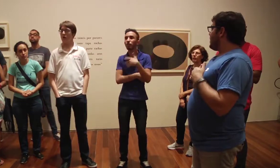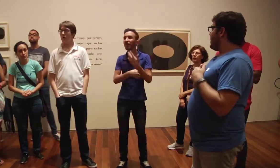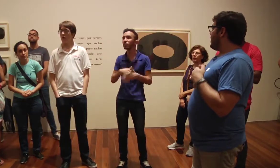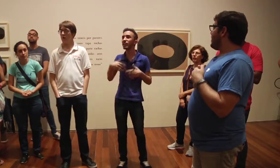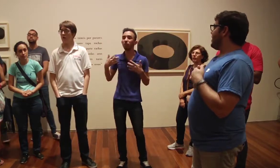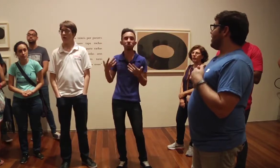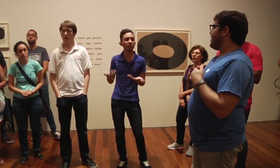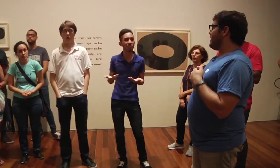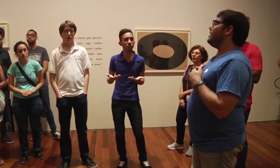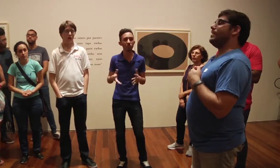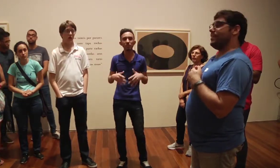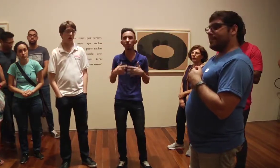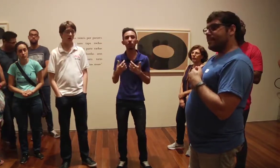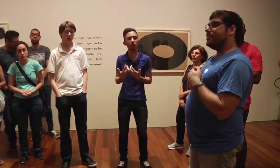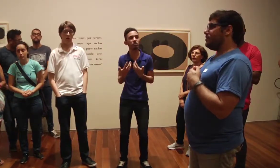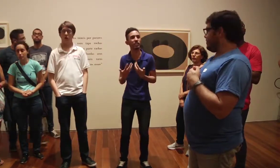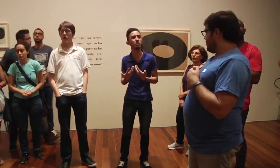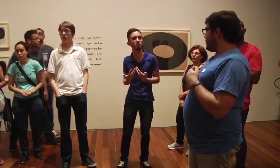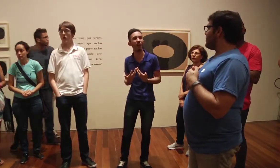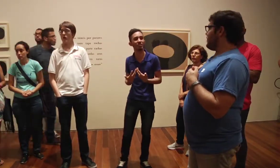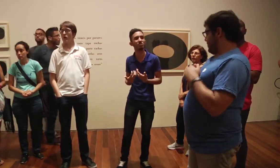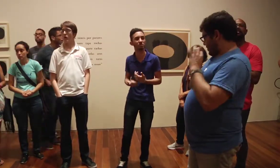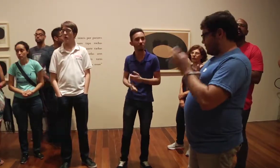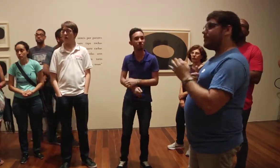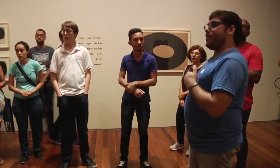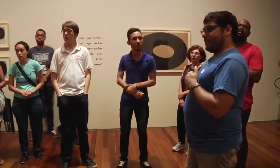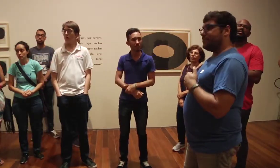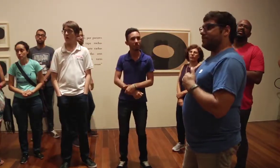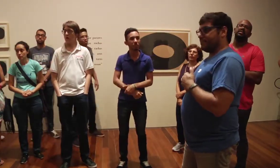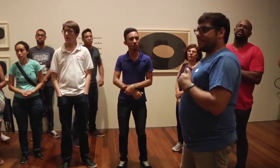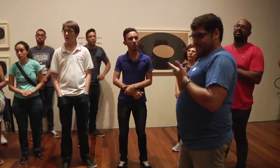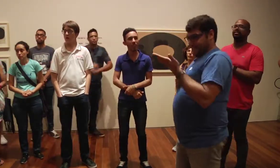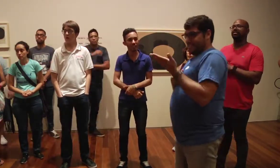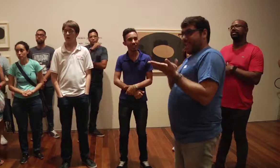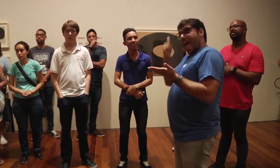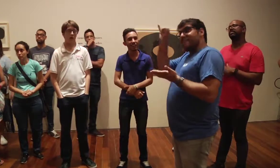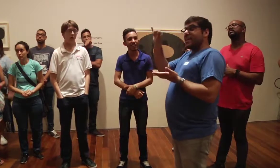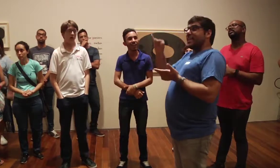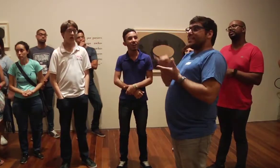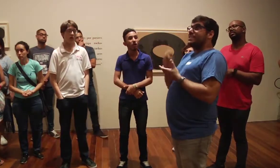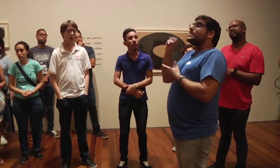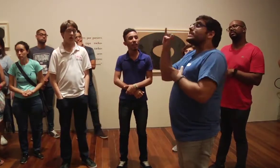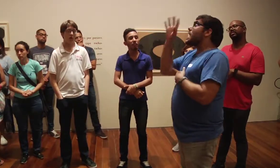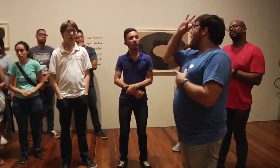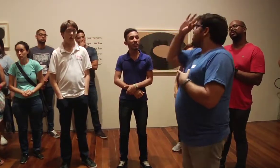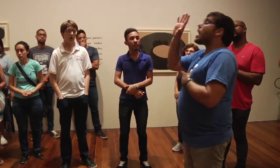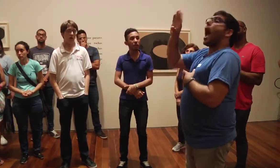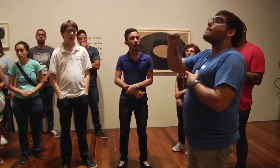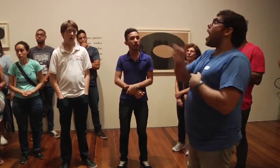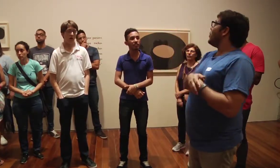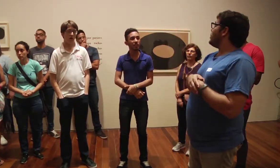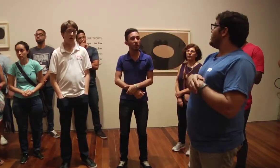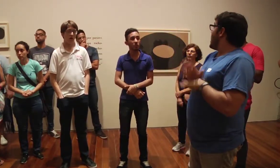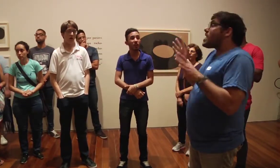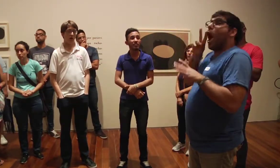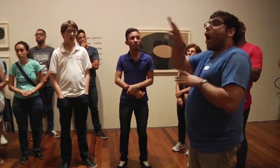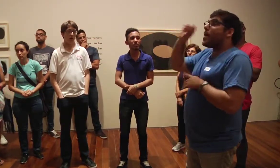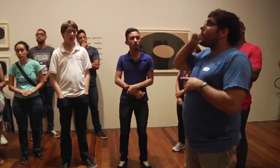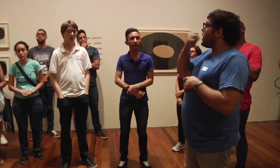impede de ficarmos sozinhos. Temos sempre uma luz naquele espaço. Muito bem. Porque evita, né? Porque, por exemplo, se a luz